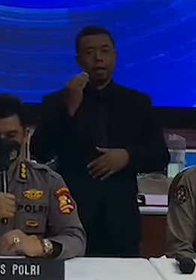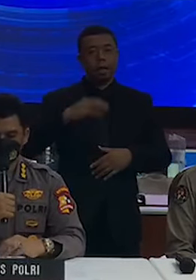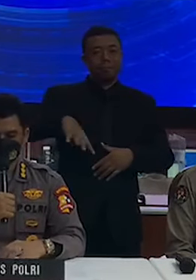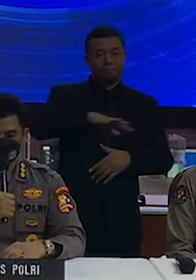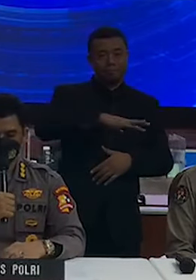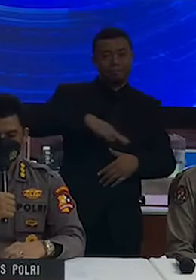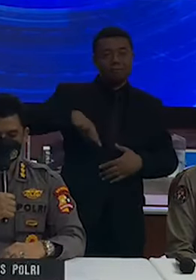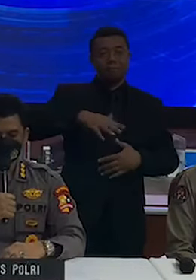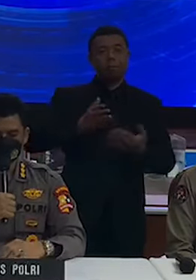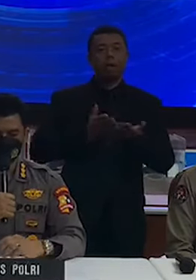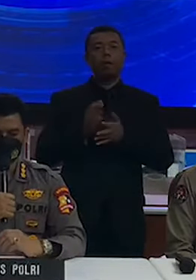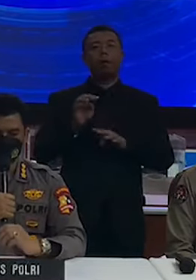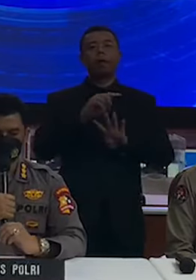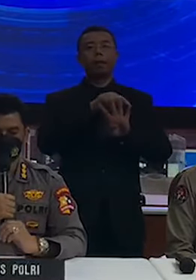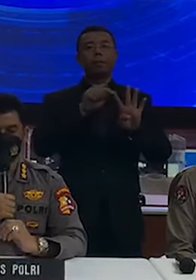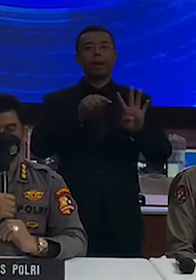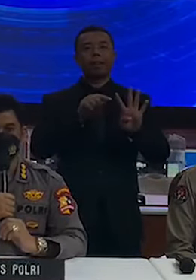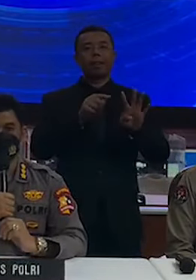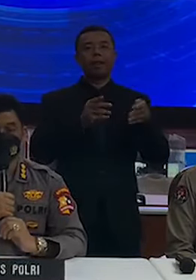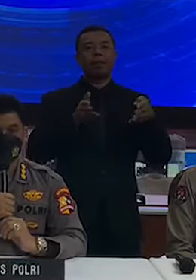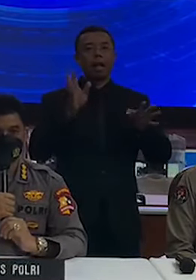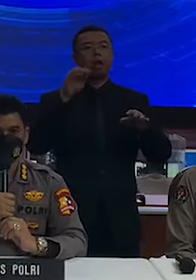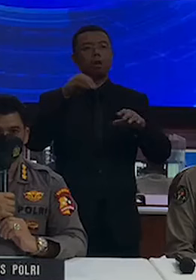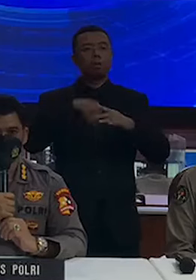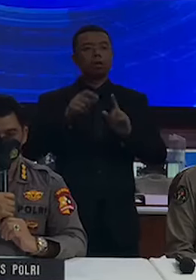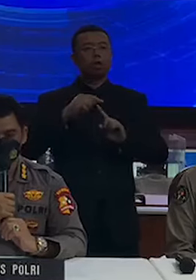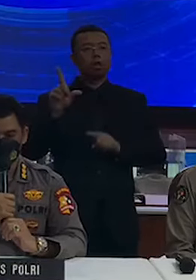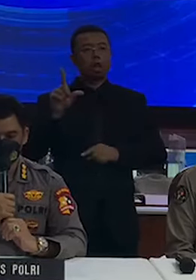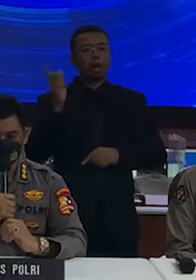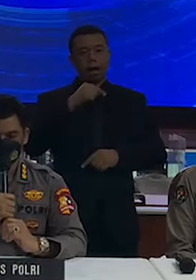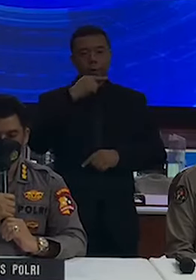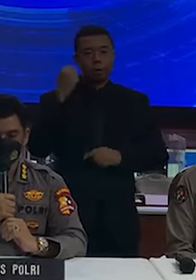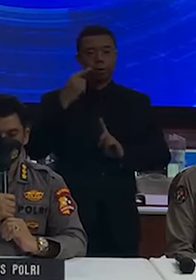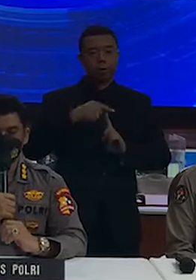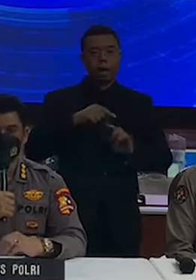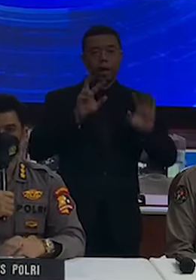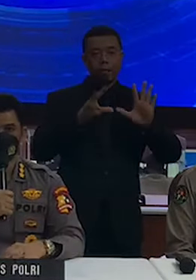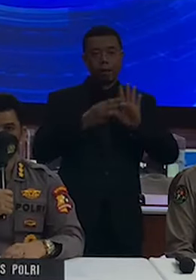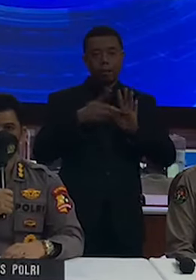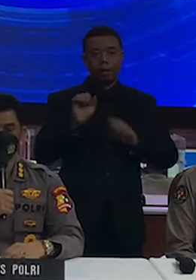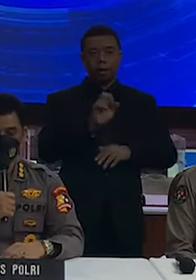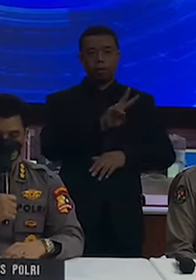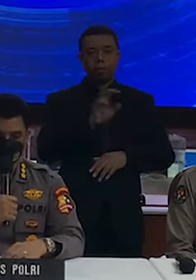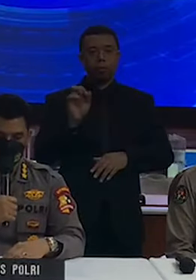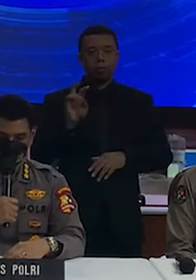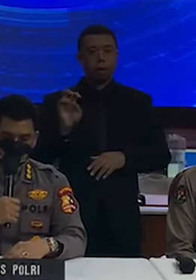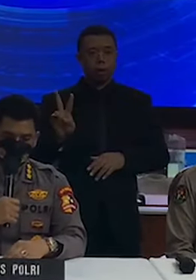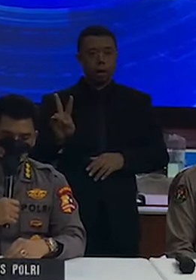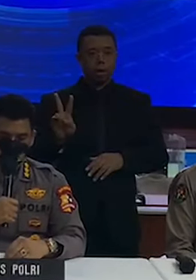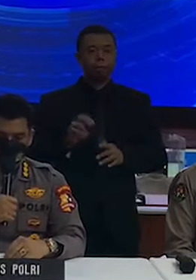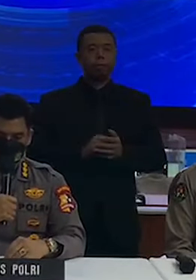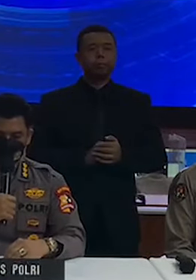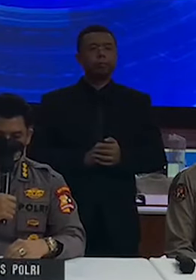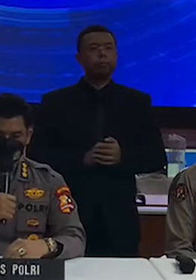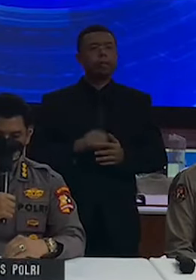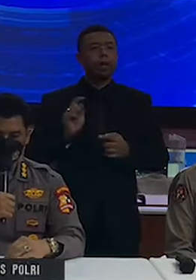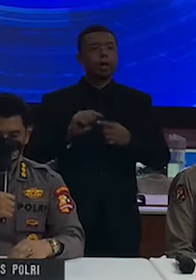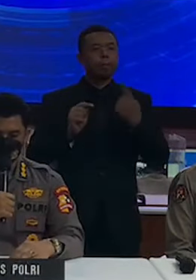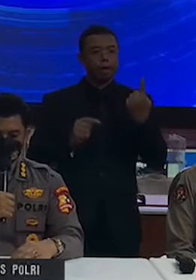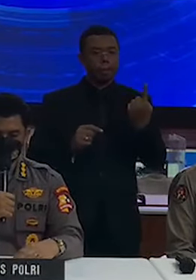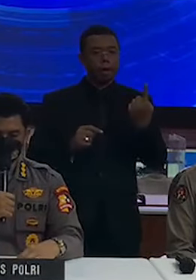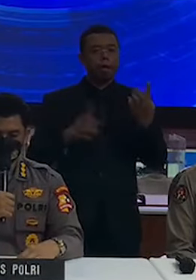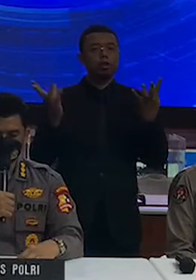melalui 4 titik gerbang tol pada hari Minggu tanggal 8 Mei 2022. Yang